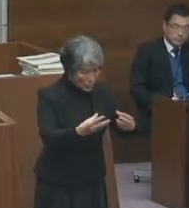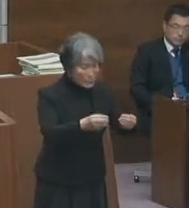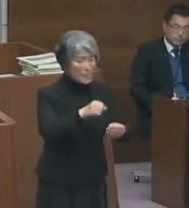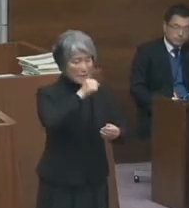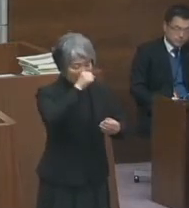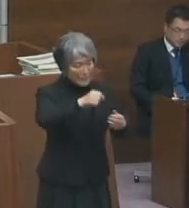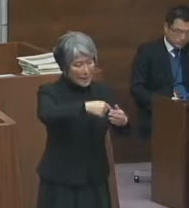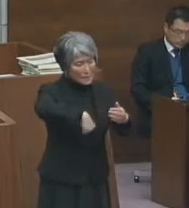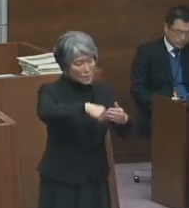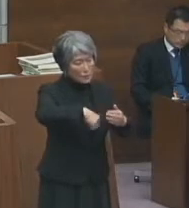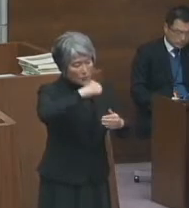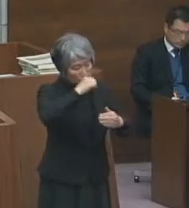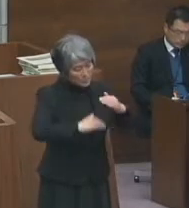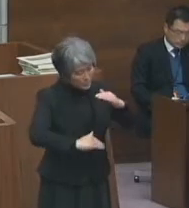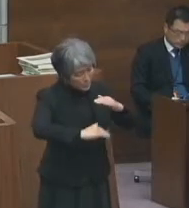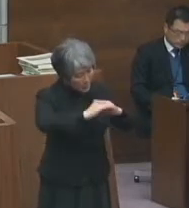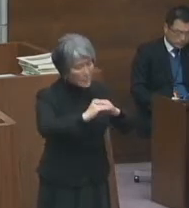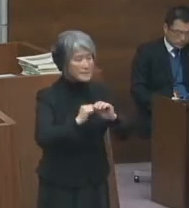ております。